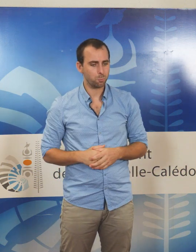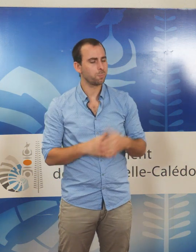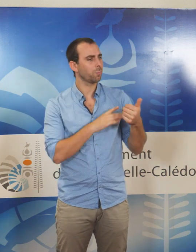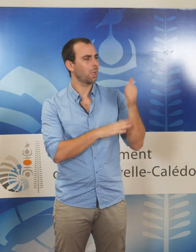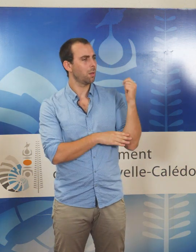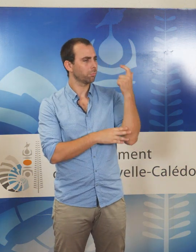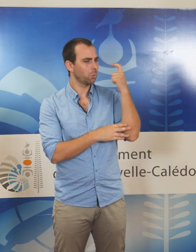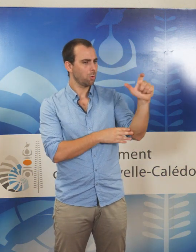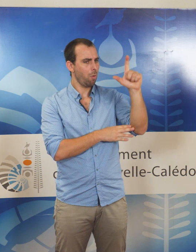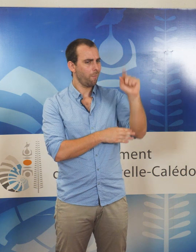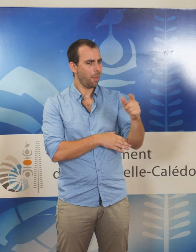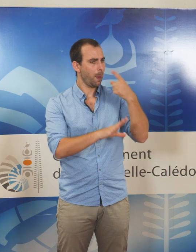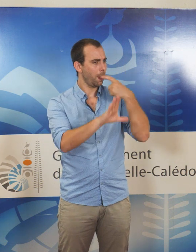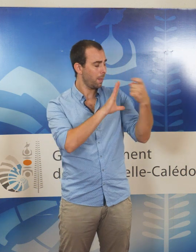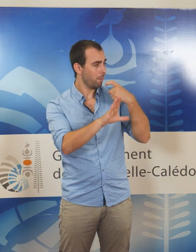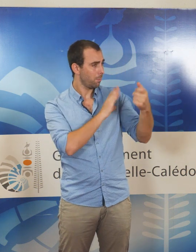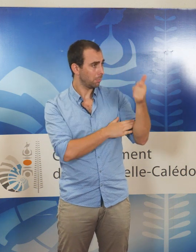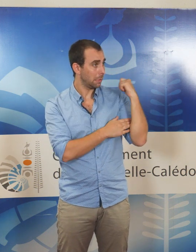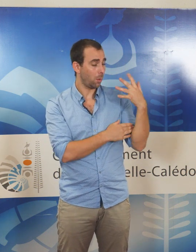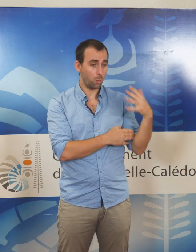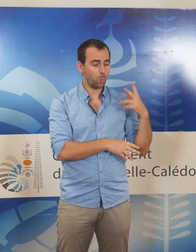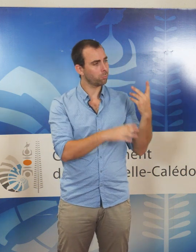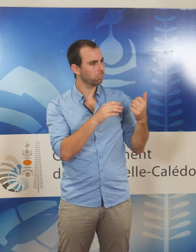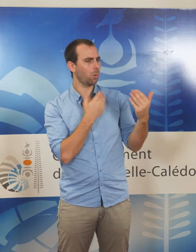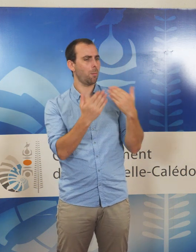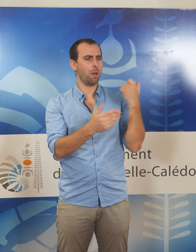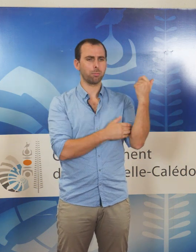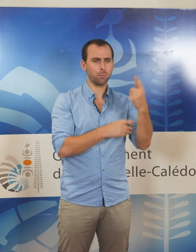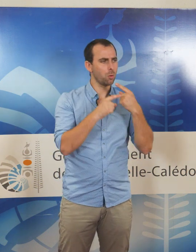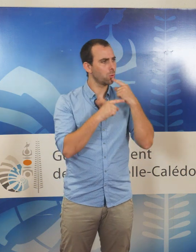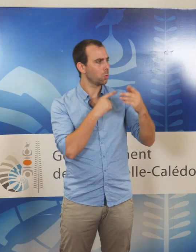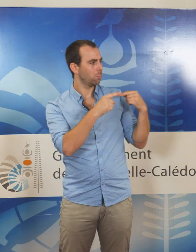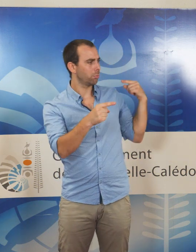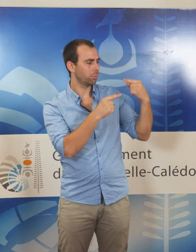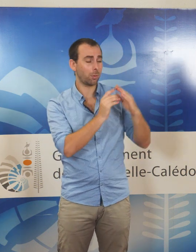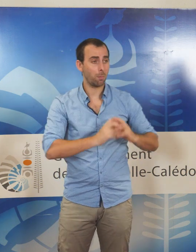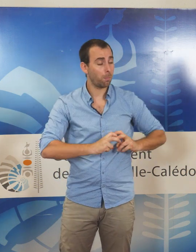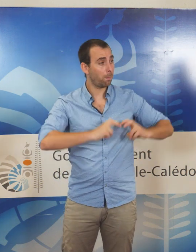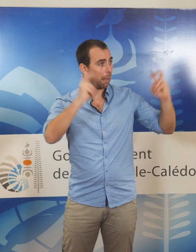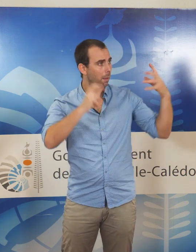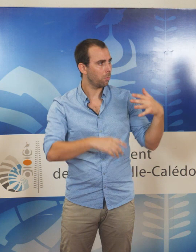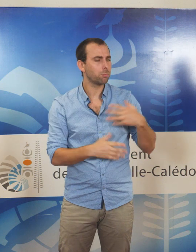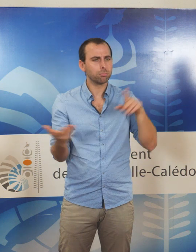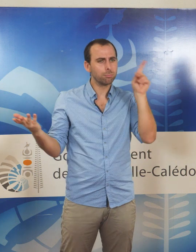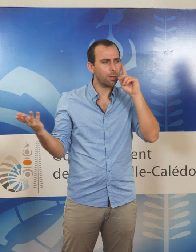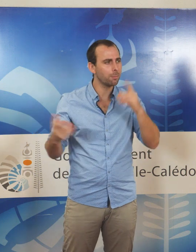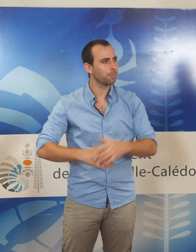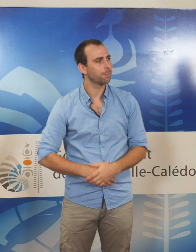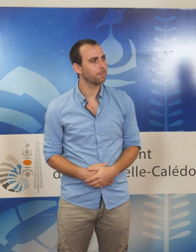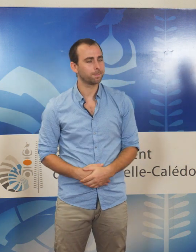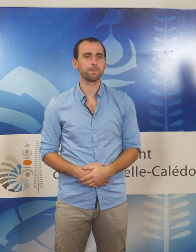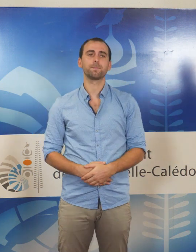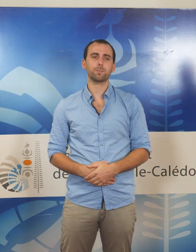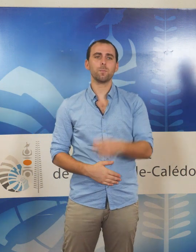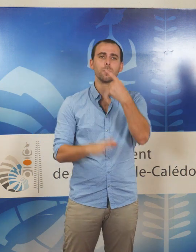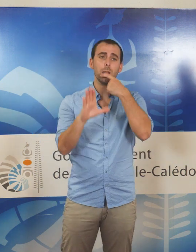qui avaient été pratiqués hier, donc c'est une hausse par rapport à ces derniers jours, comment vous l'expliquez ? Oui, il y a pas mal de tests qui sont liés à